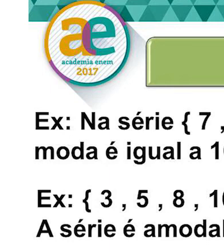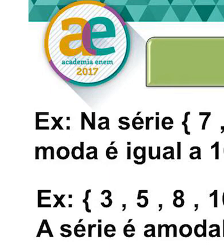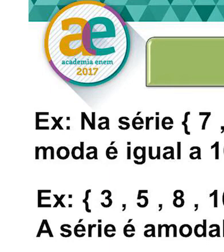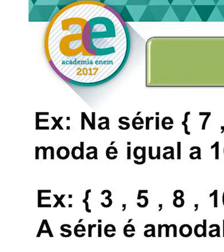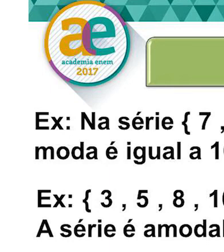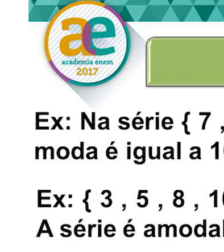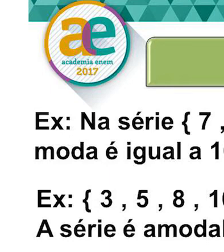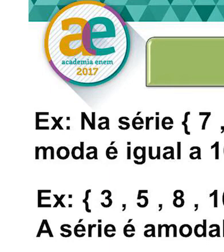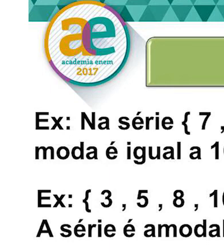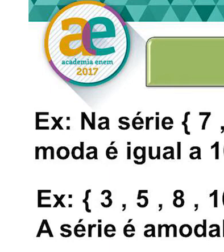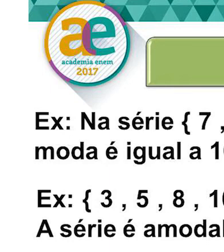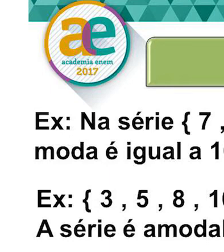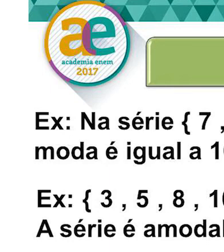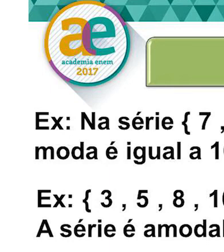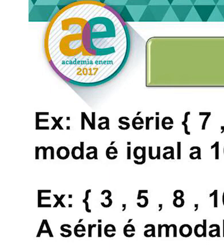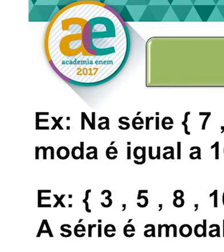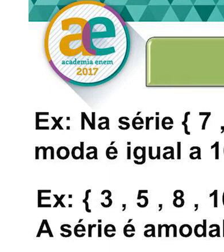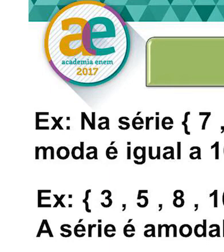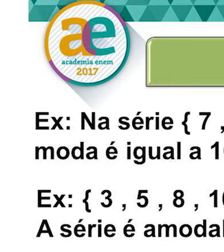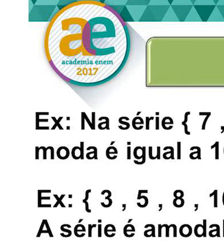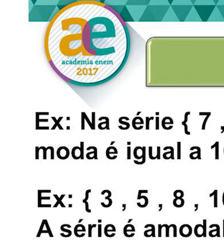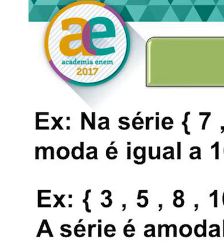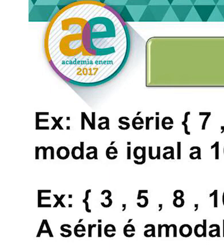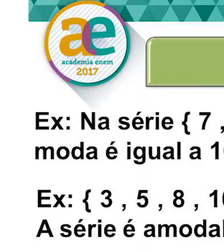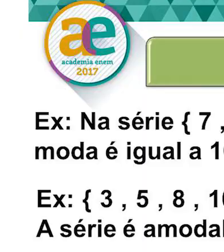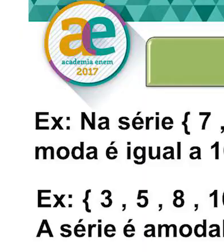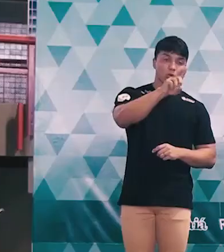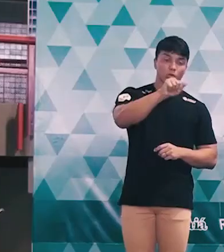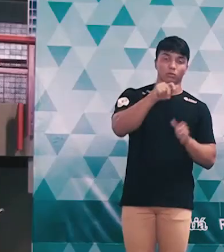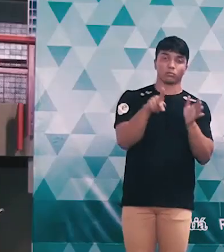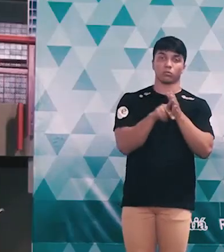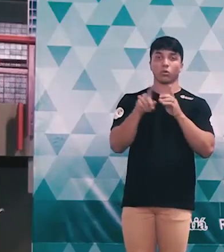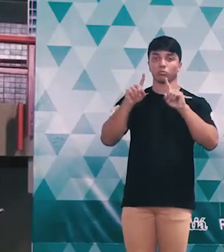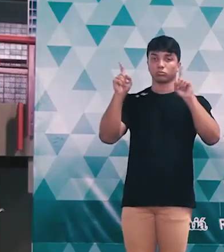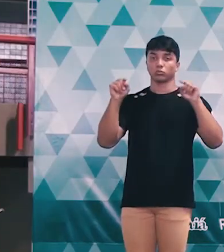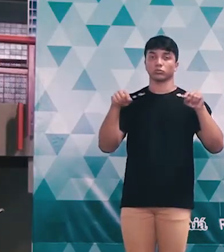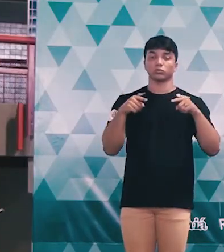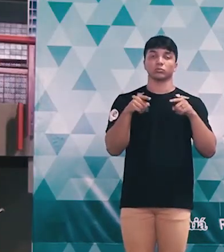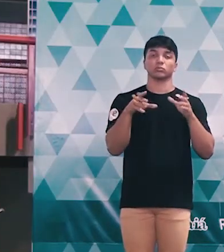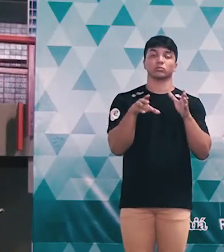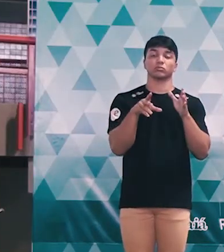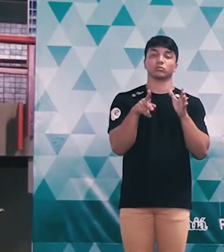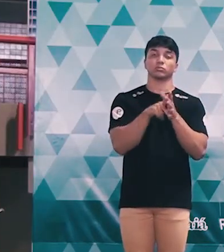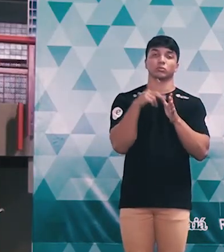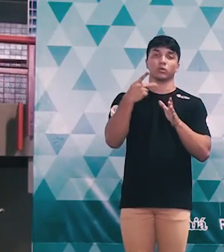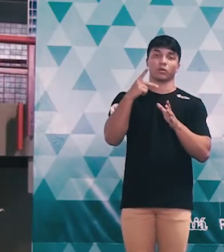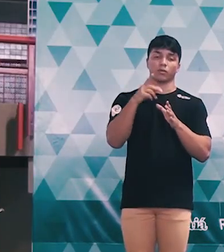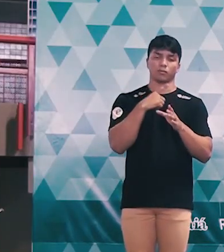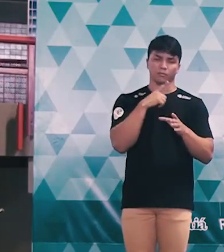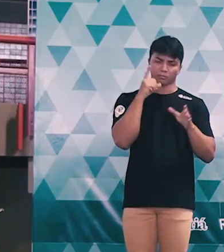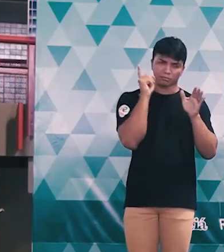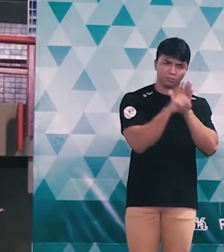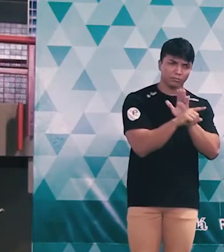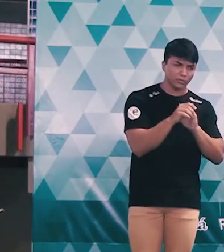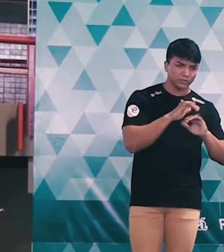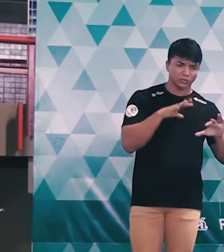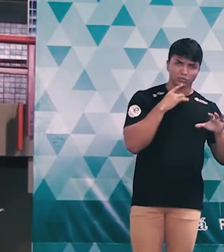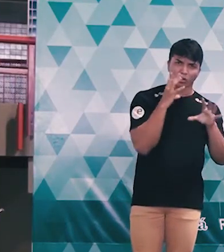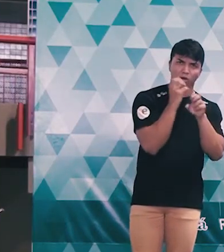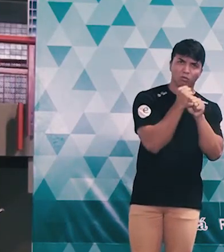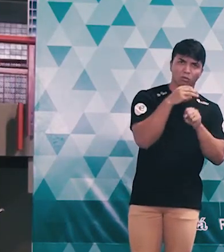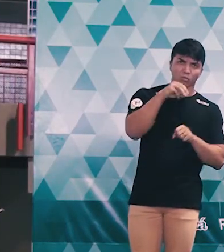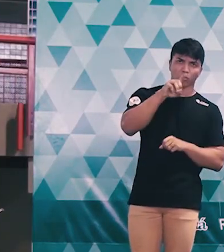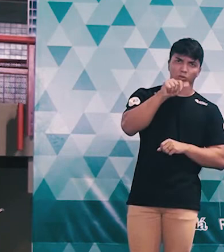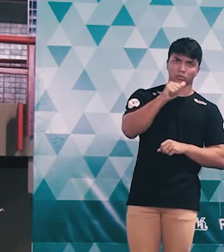10. Significa dizer que o 10 é a moda da distribuição. Alexandre, tem questão desse jeito na prova, só para calcular a